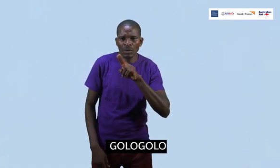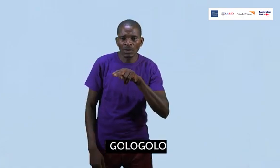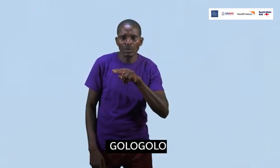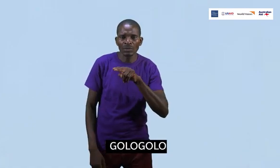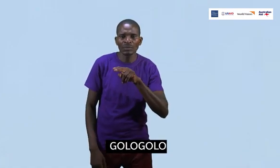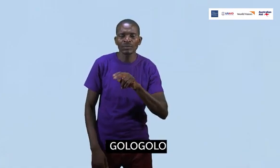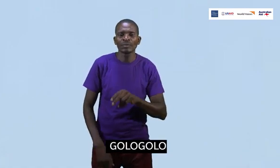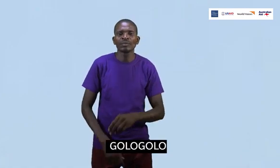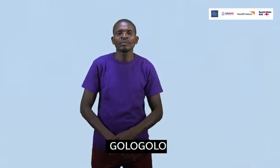Gologolo.